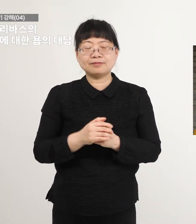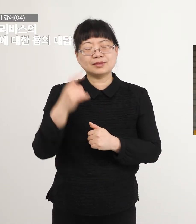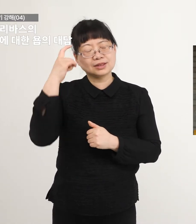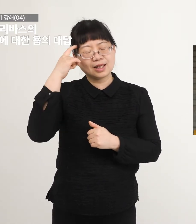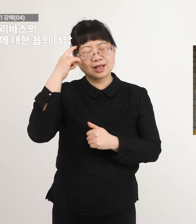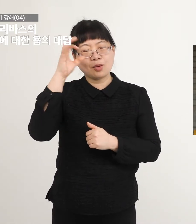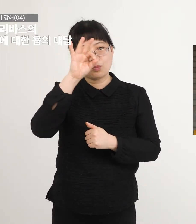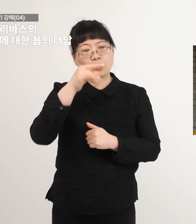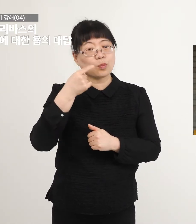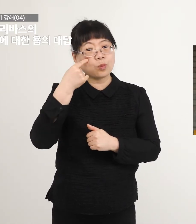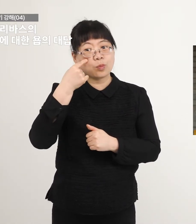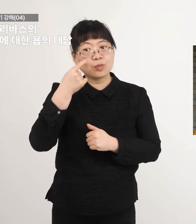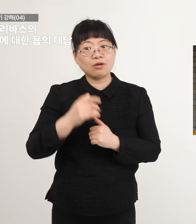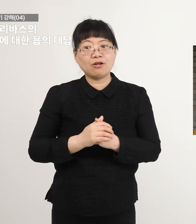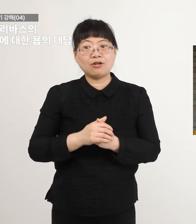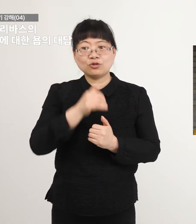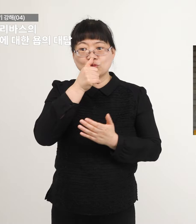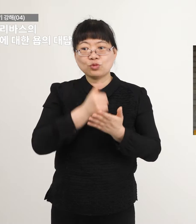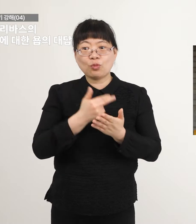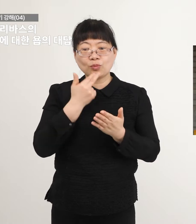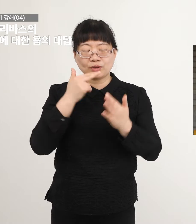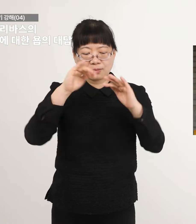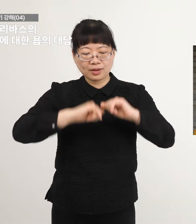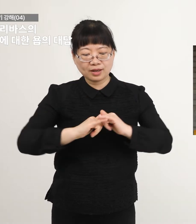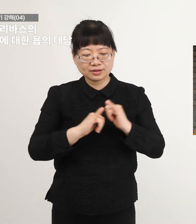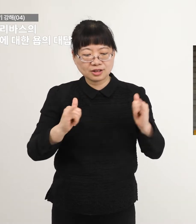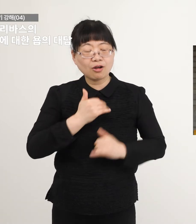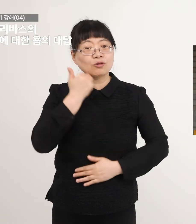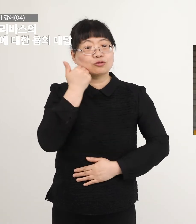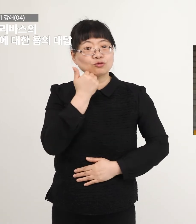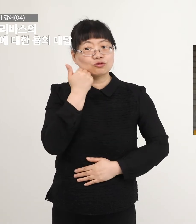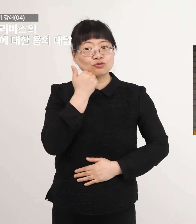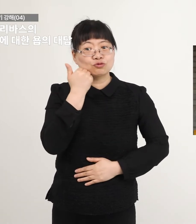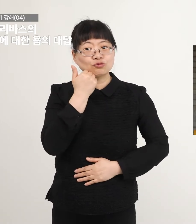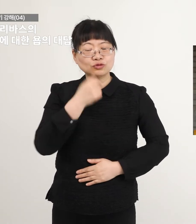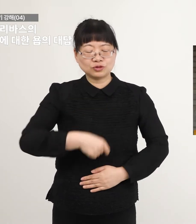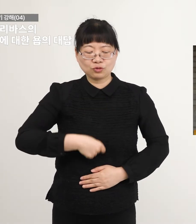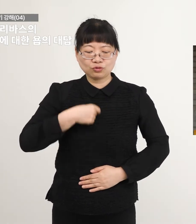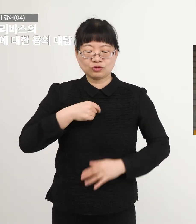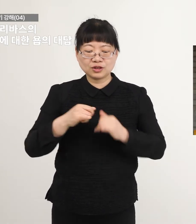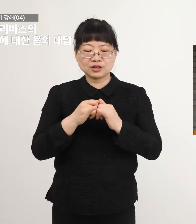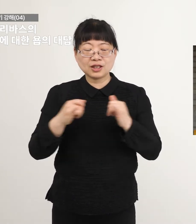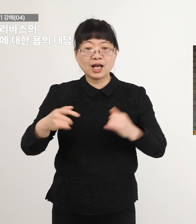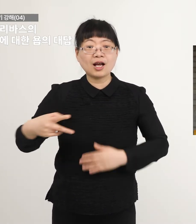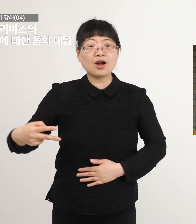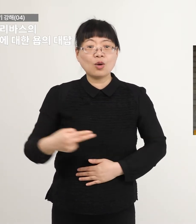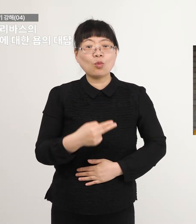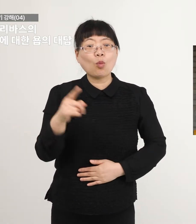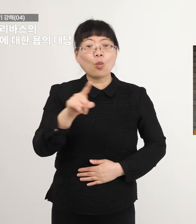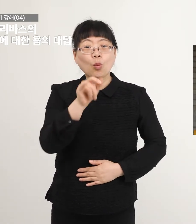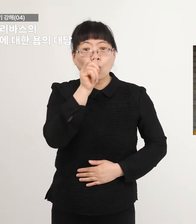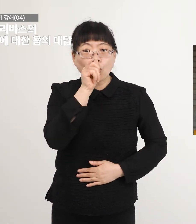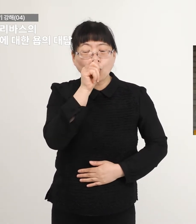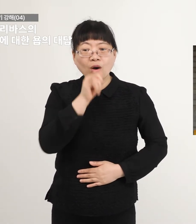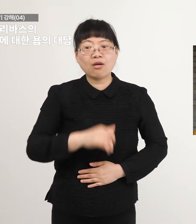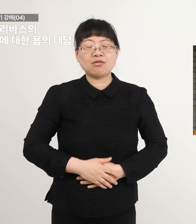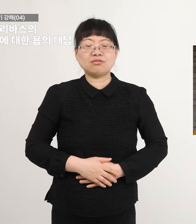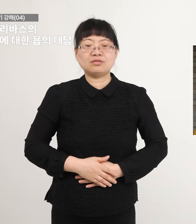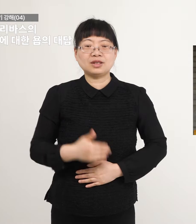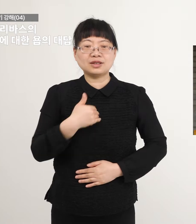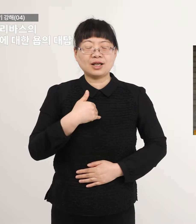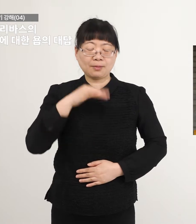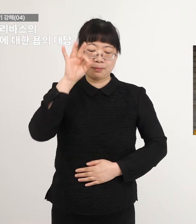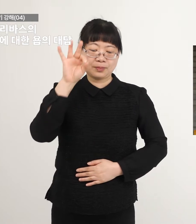생각하여 보라. 죄 없이 망한 자가 누구인가? 정직한 자의 끊어짐이 어디 있는가?